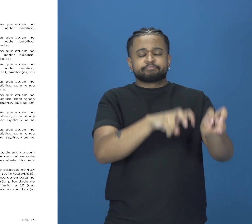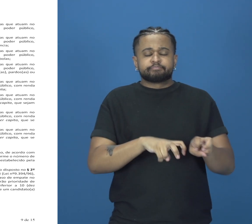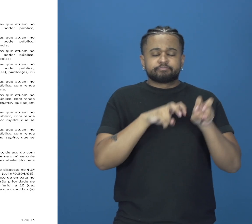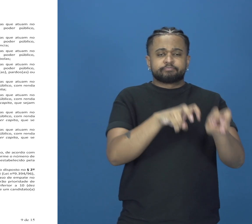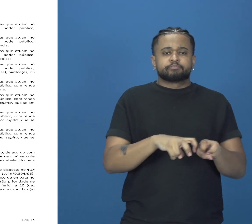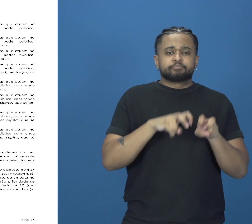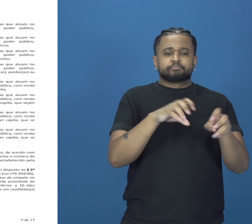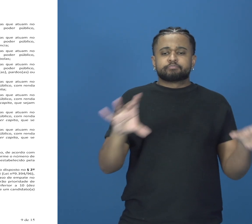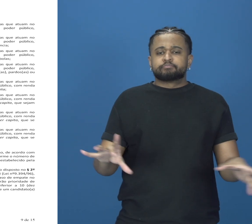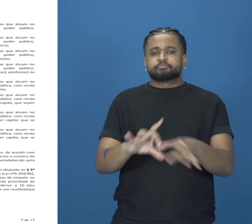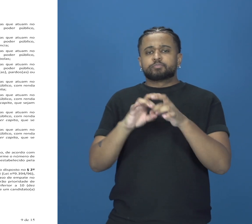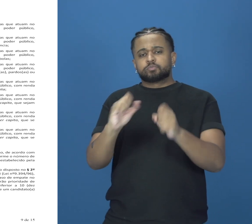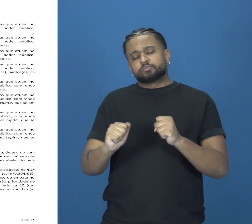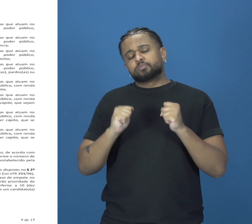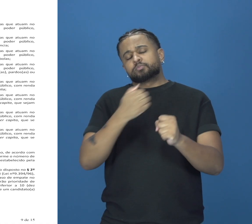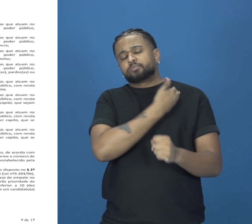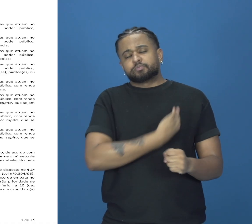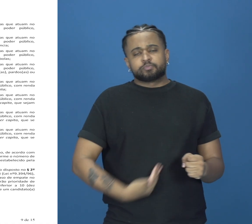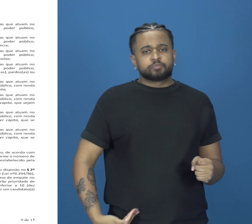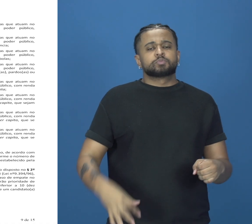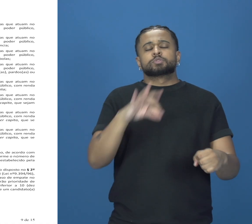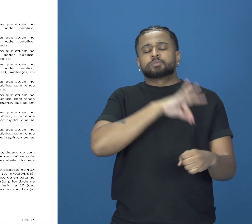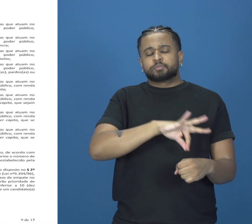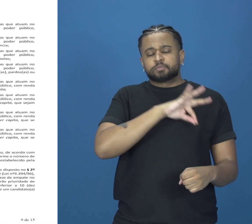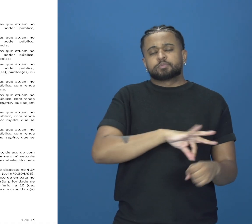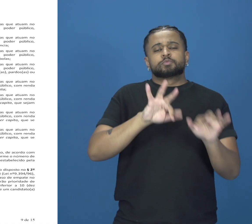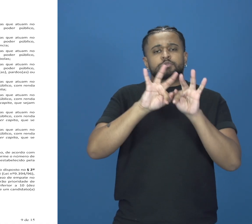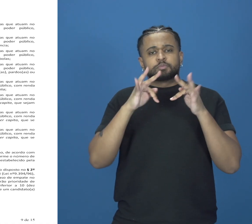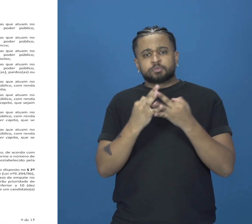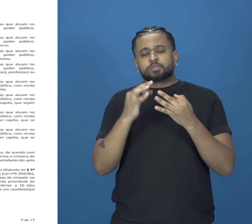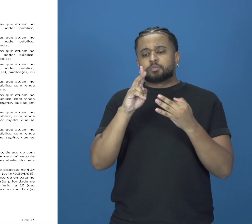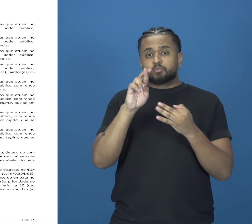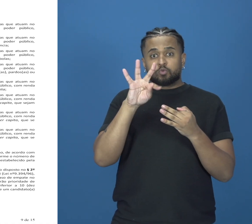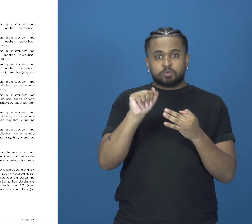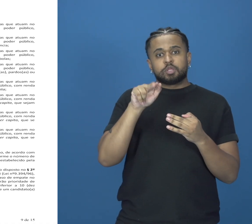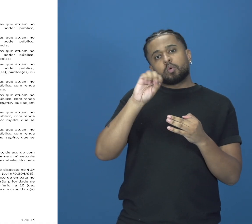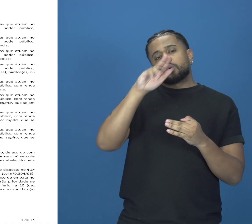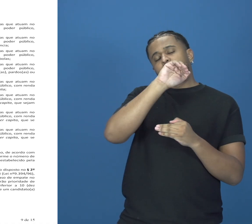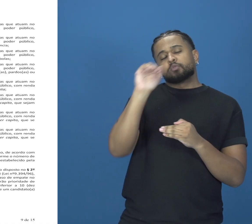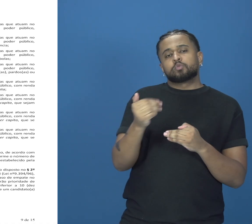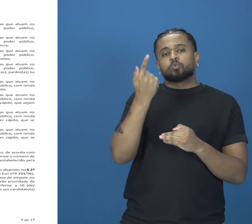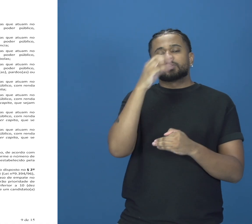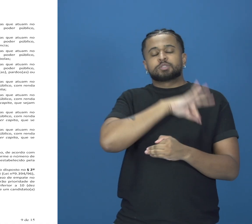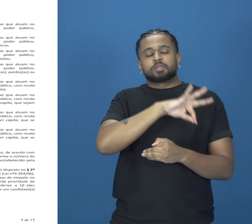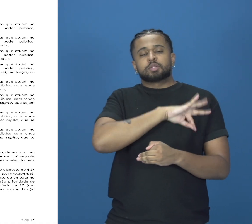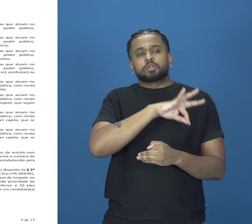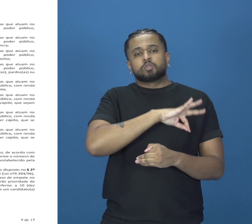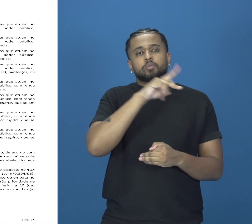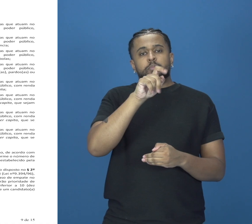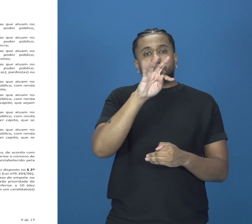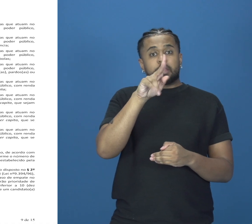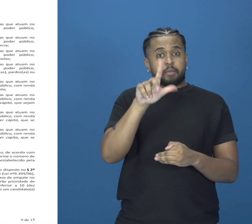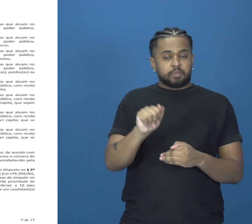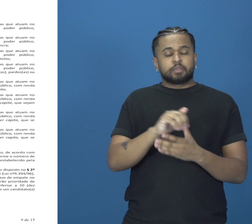campo, conveniadas com o poder público, com renda familiar bruta igual ou inferior a um salário mínimo per